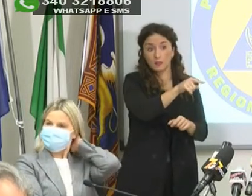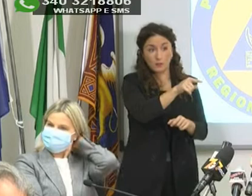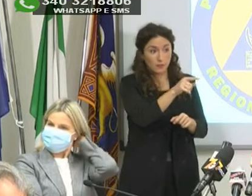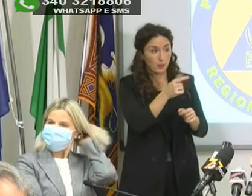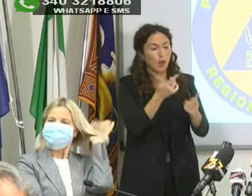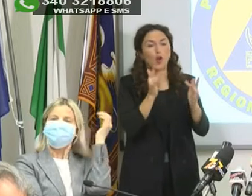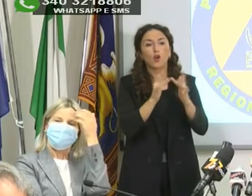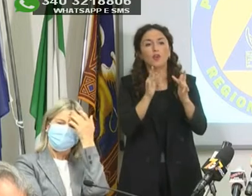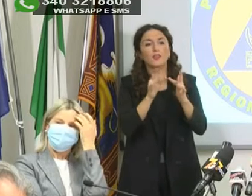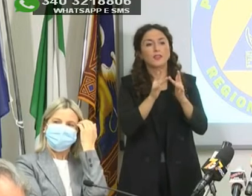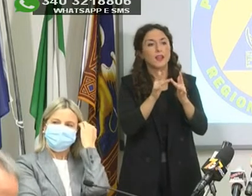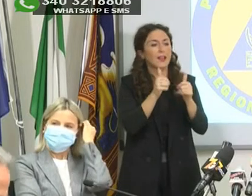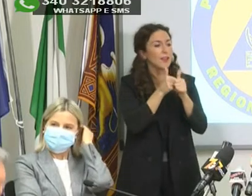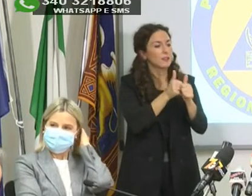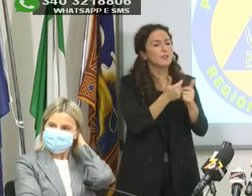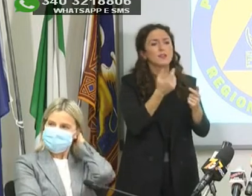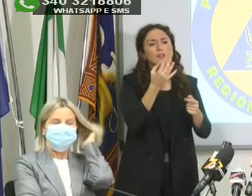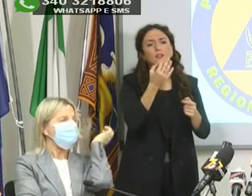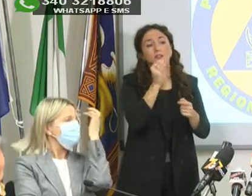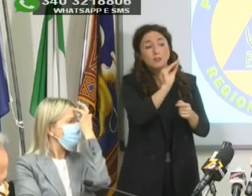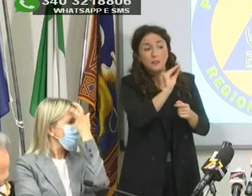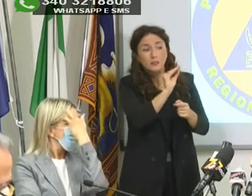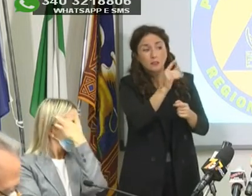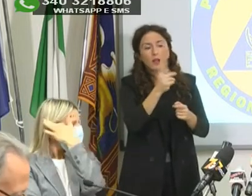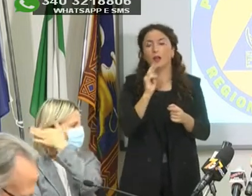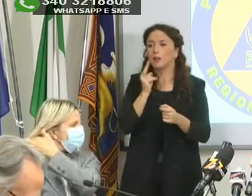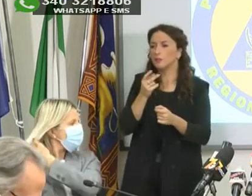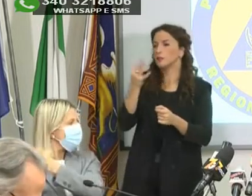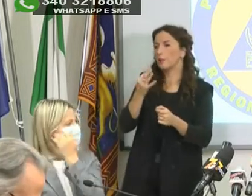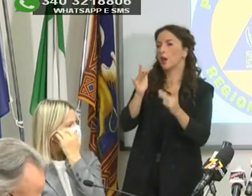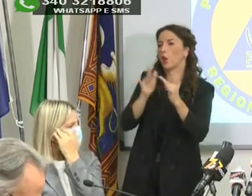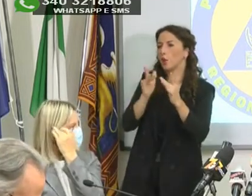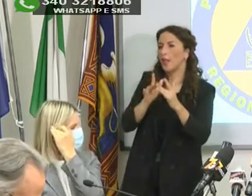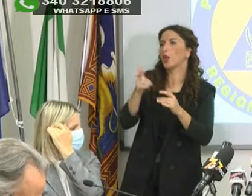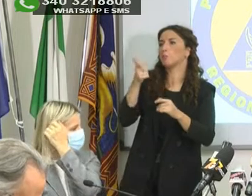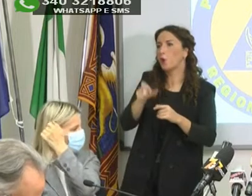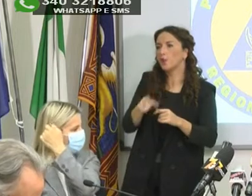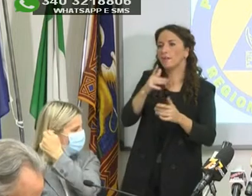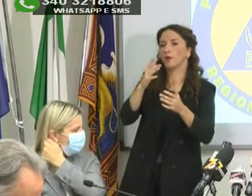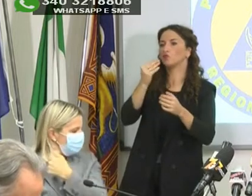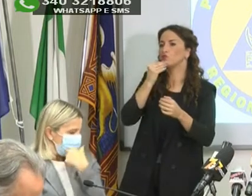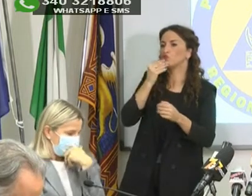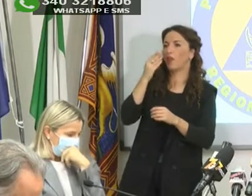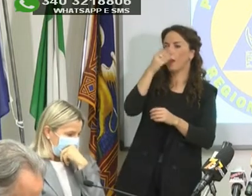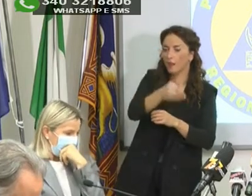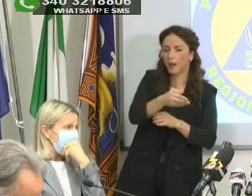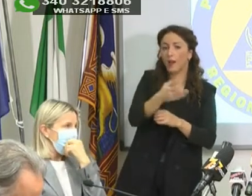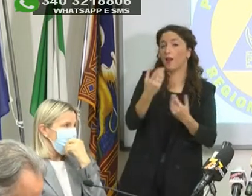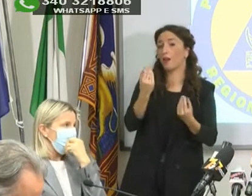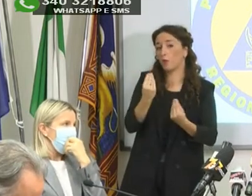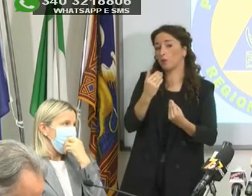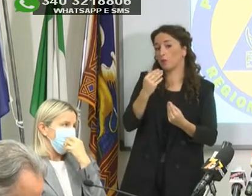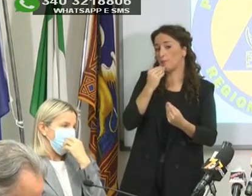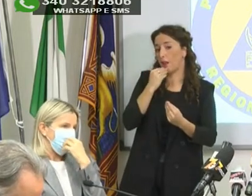contact tracing, fai da te, vi racconteranno sempre del contatto che hanno avuto, perché sono andati a una cena e quando si mangia non si ha